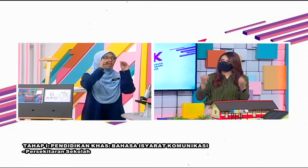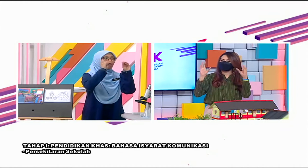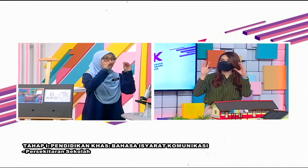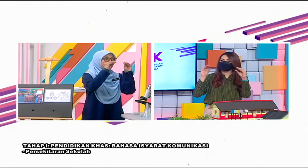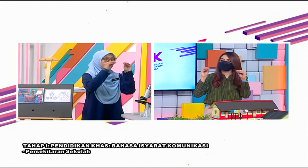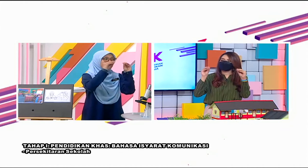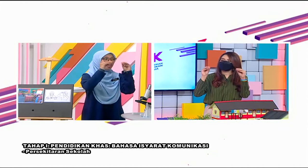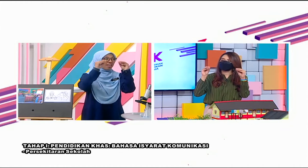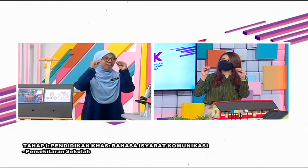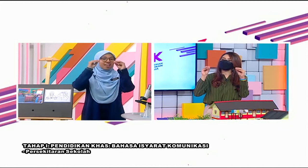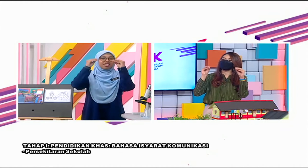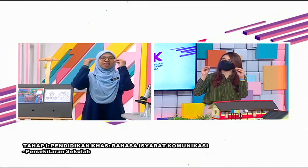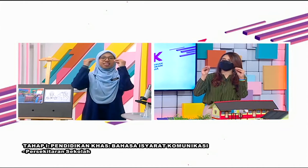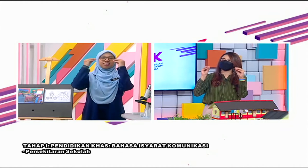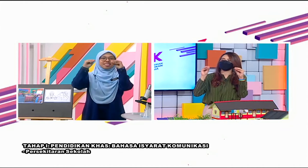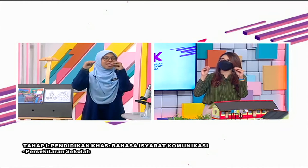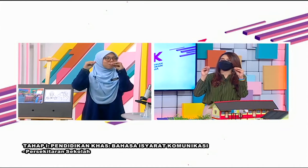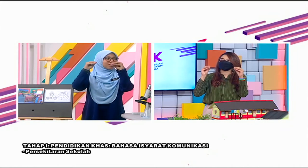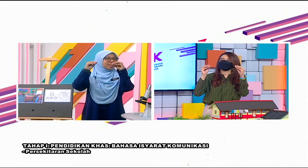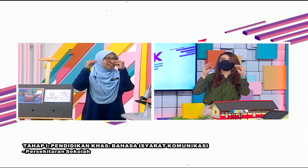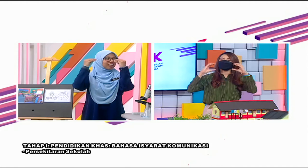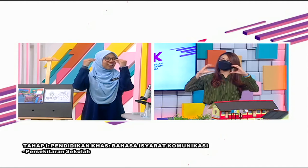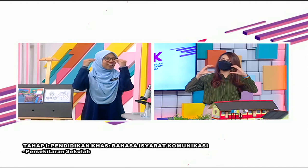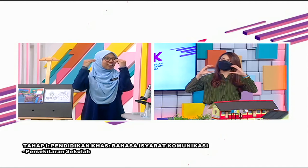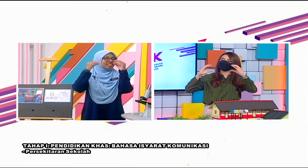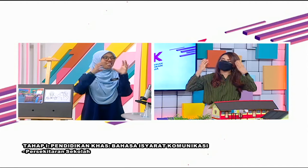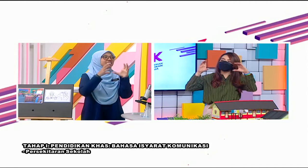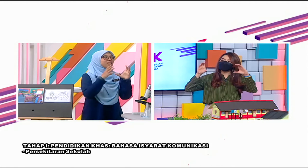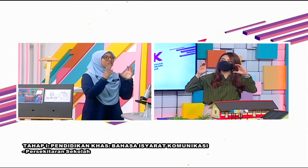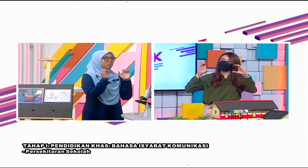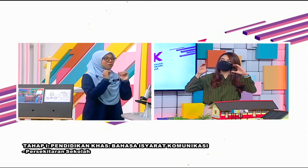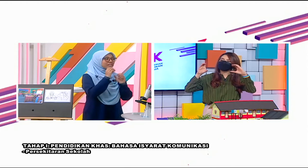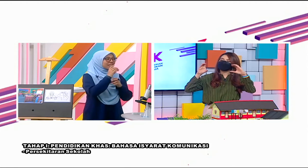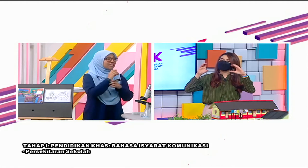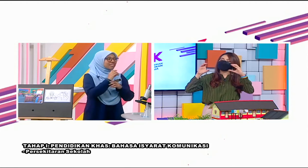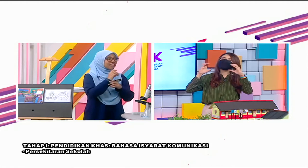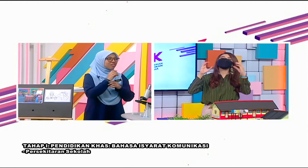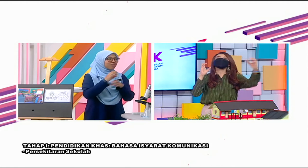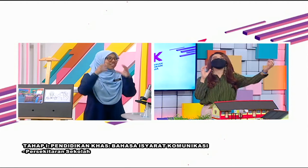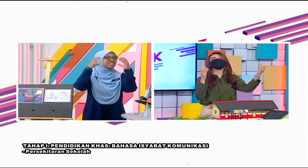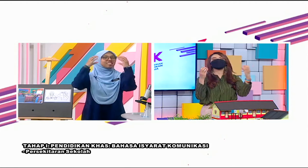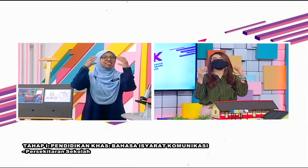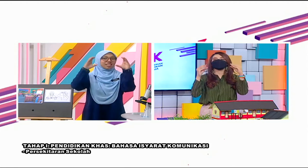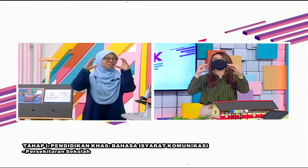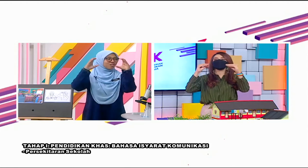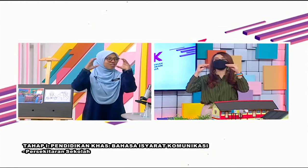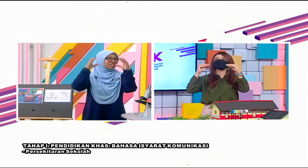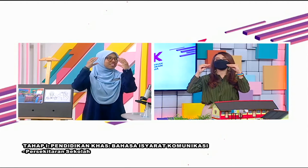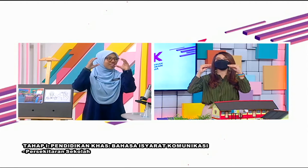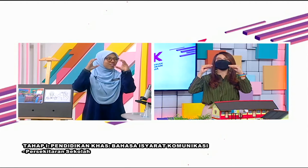lepe. Kita kedepankan. Tadi tu cikgu. Tadi cikgu sebab si kan? Cikgu. Jadi ni cikgu. Cikgu.